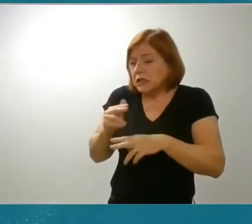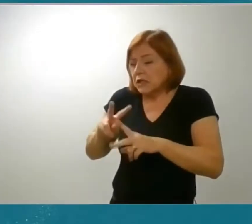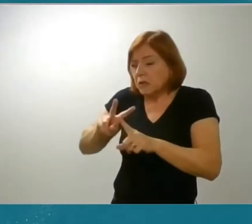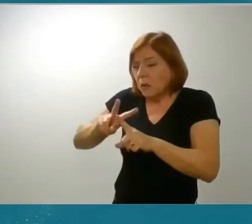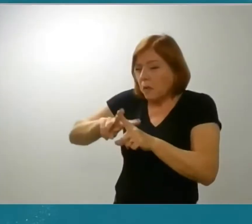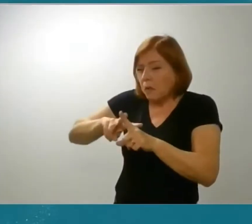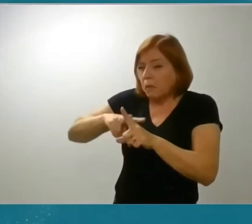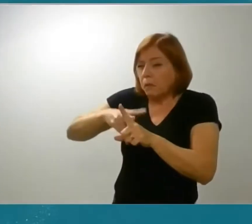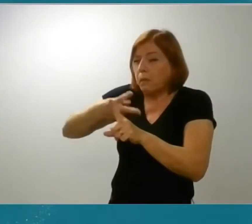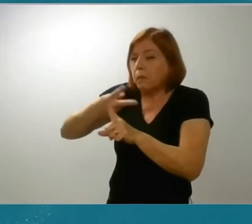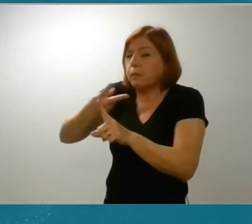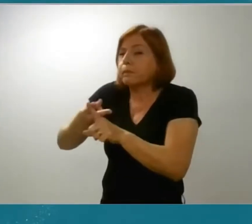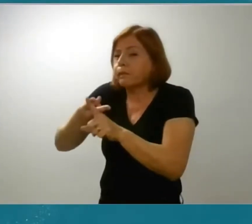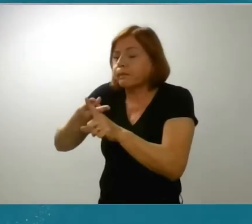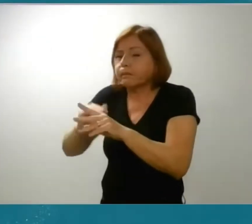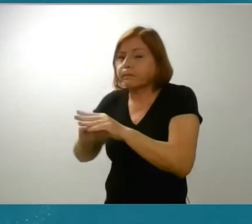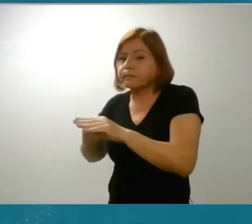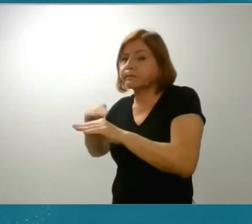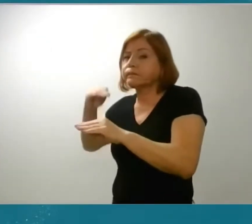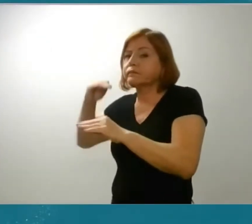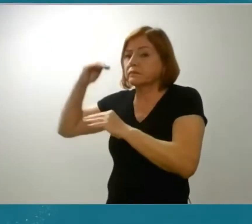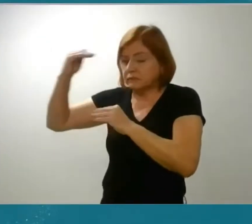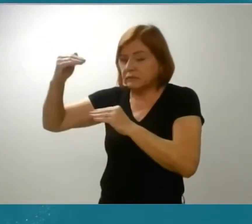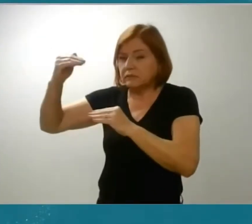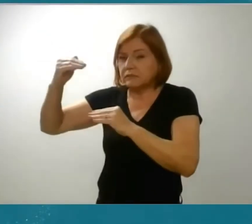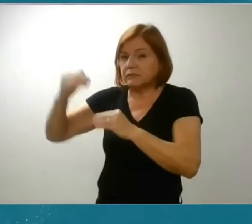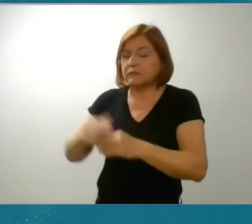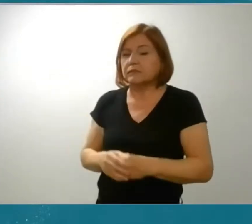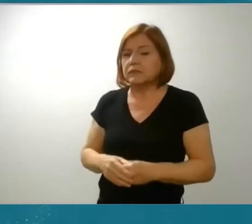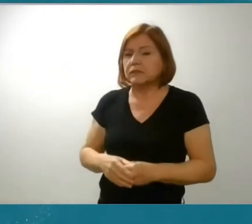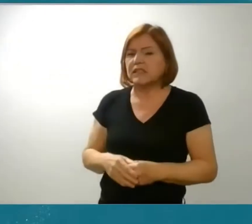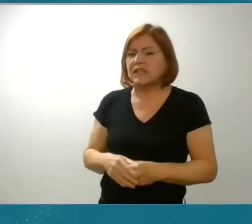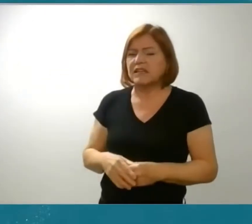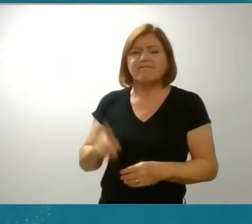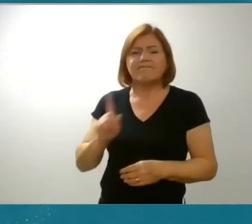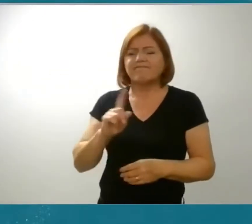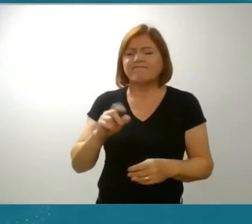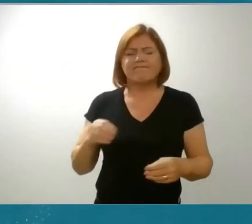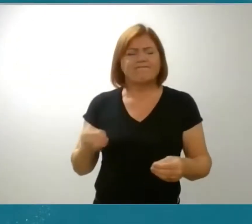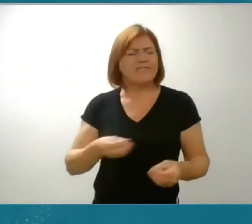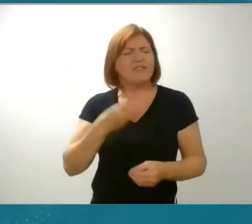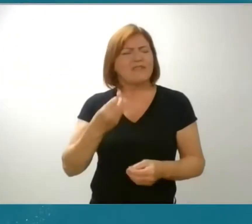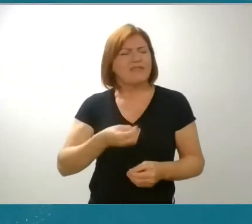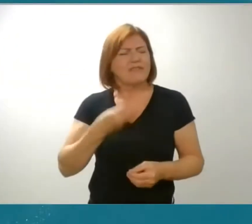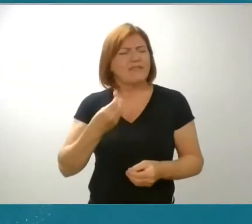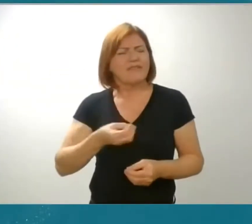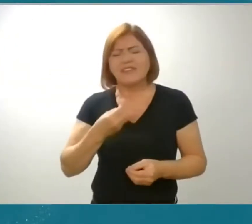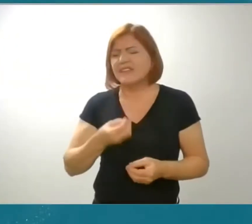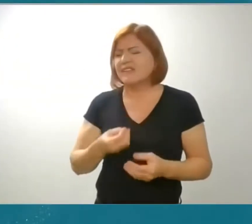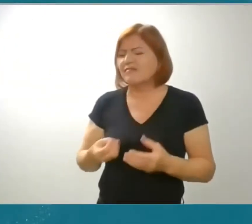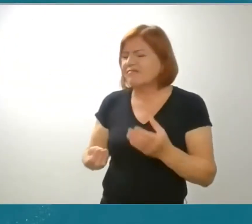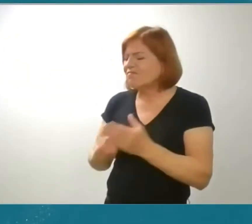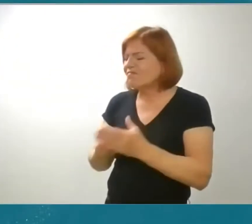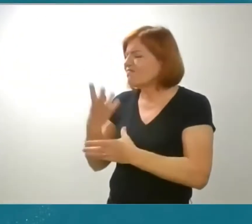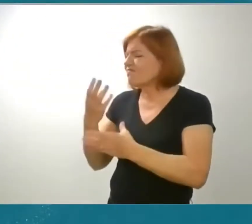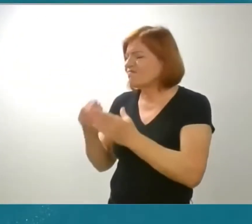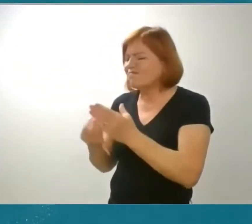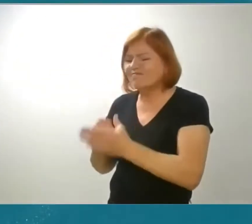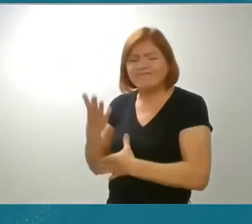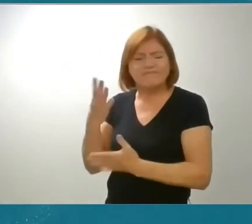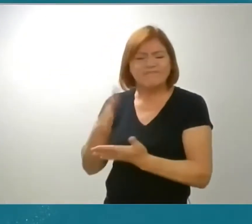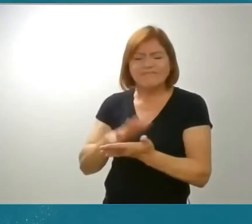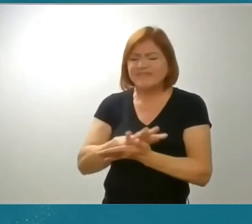igreja, vivendo nada produtivo. Reúne, não produz nada. Fica 20